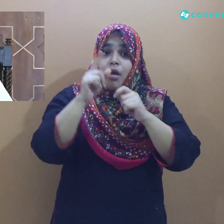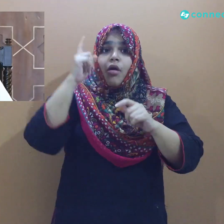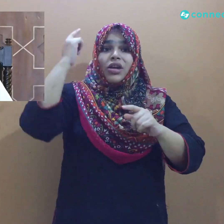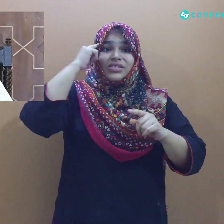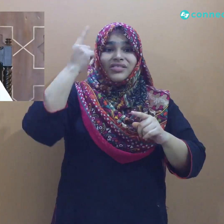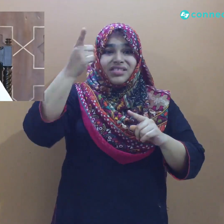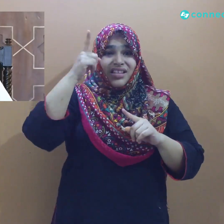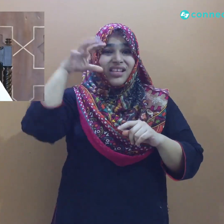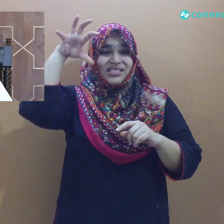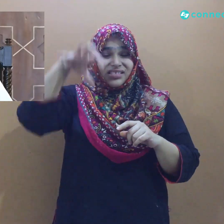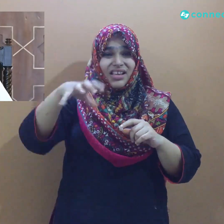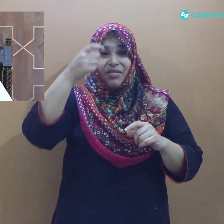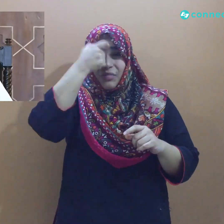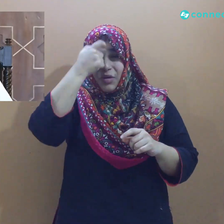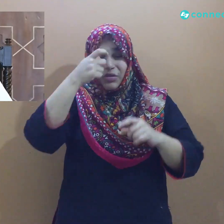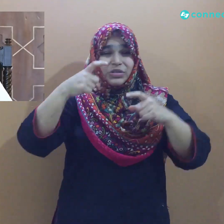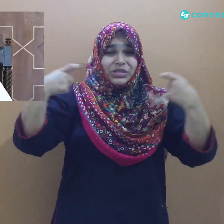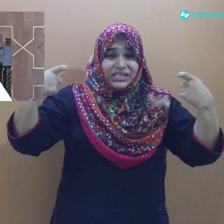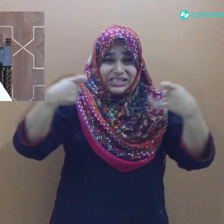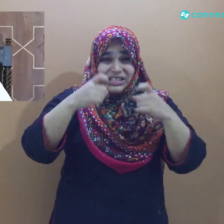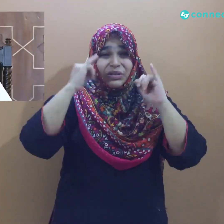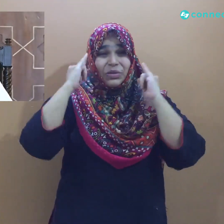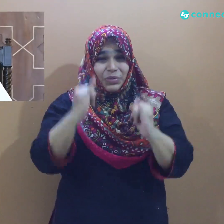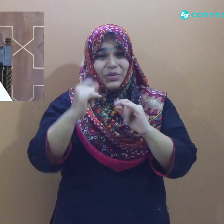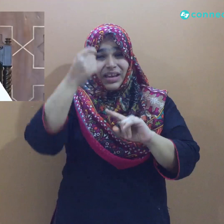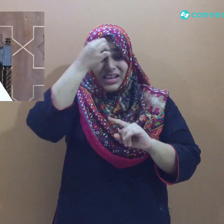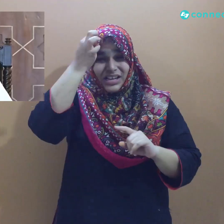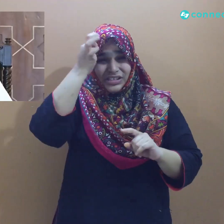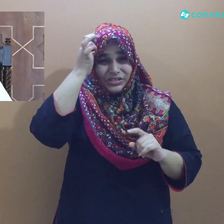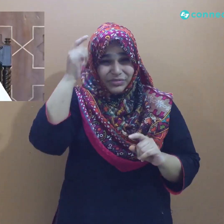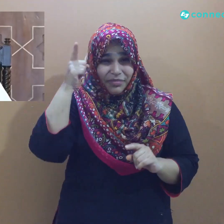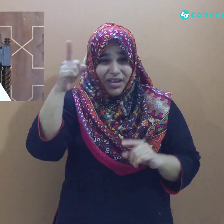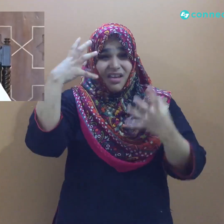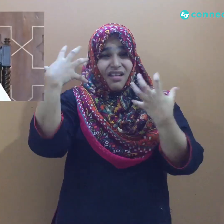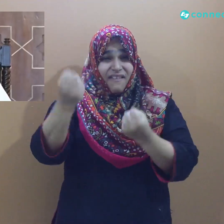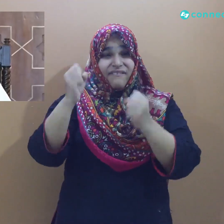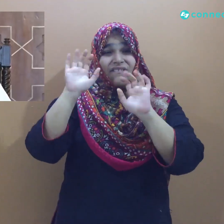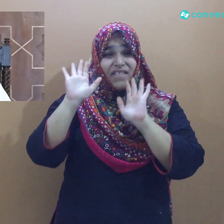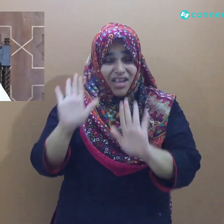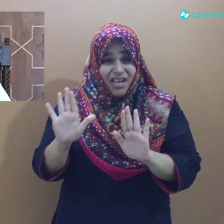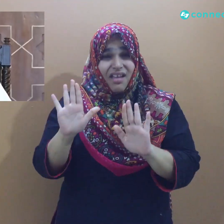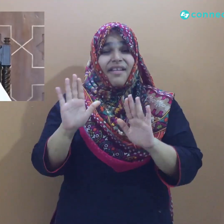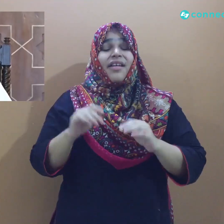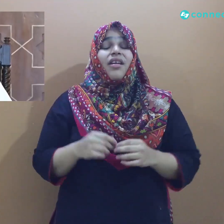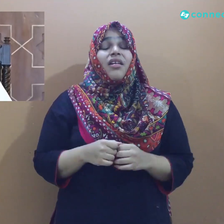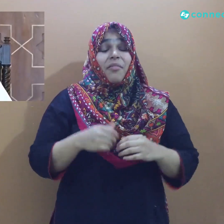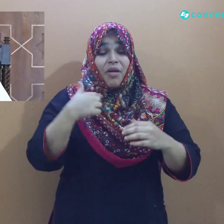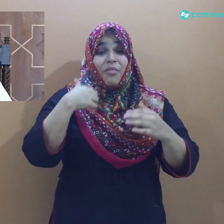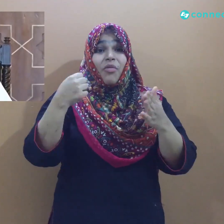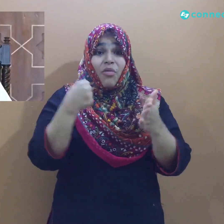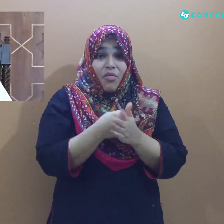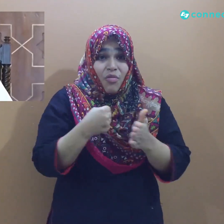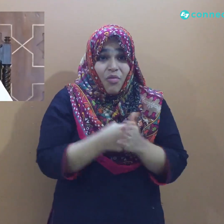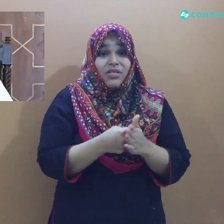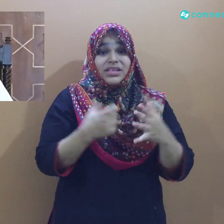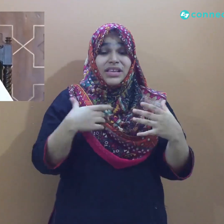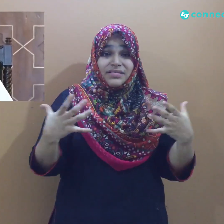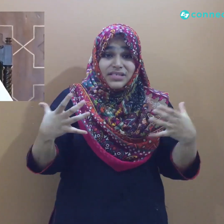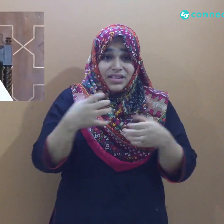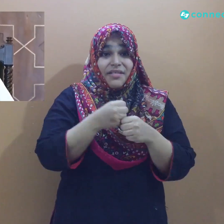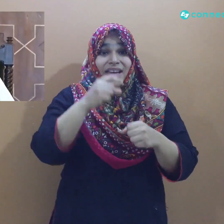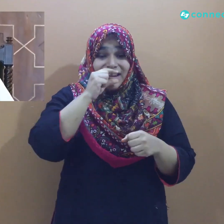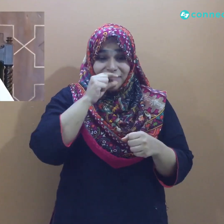ہوا کہ ریاستی جبر و تشدد جو آکوپائیڈ جموں و کشمیر کے اندر ہو رہا ہے اس